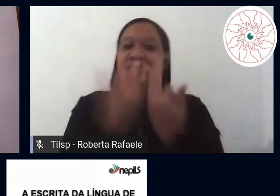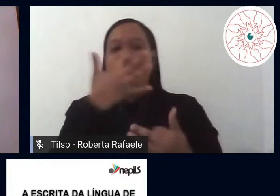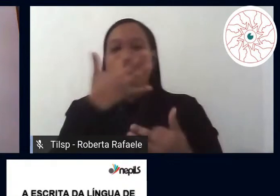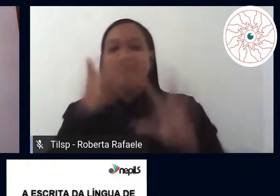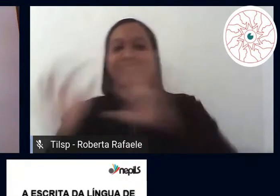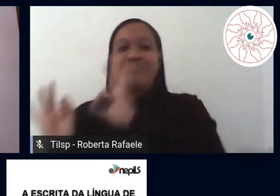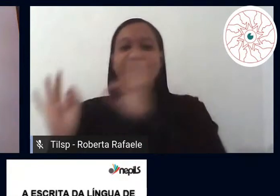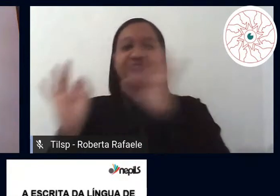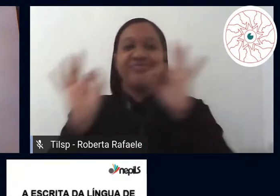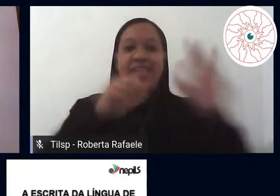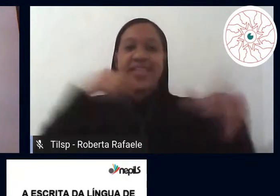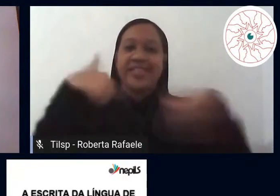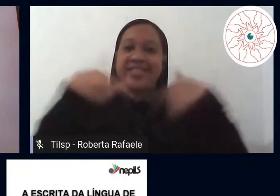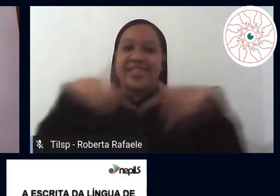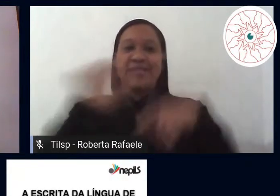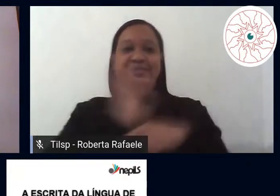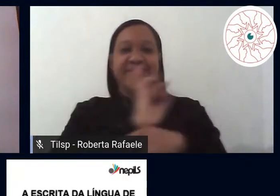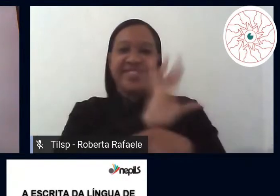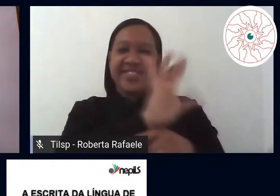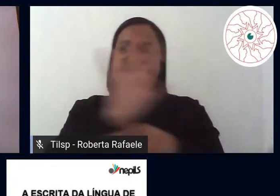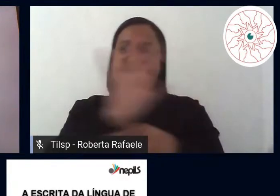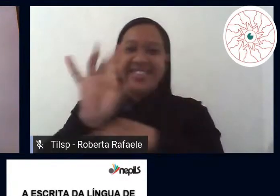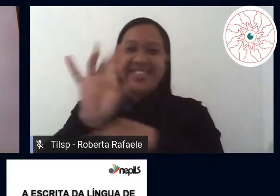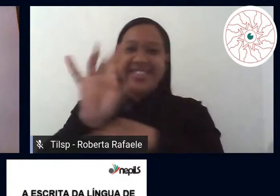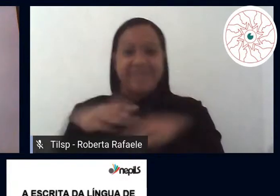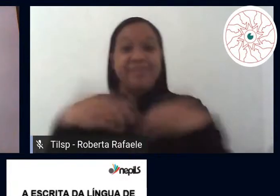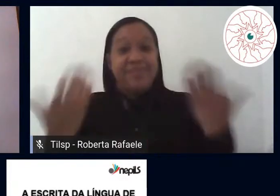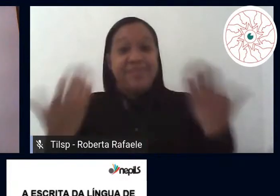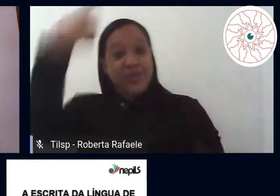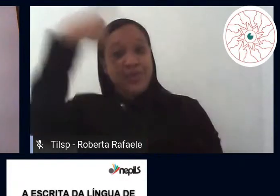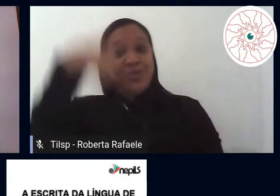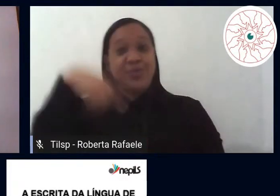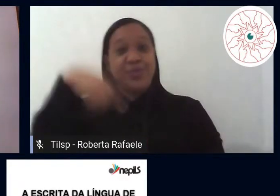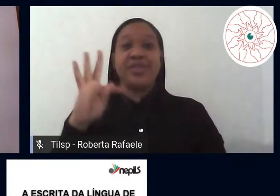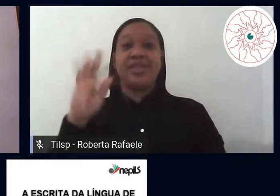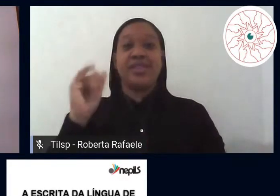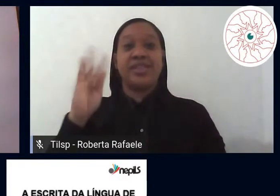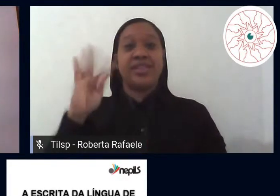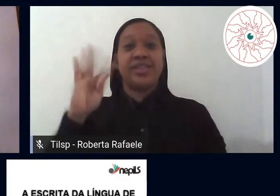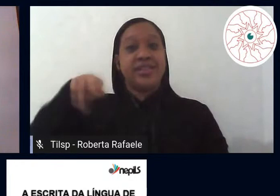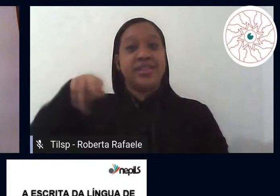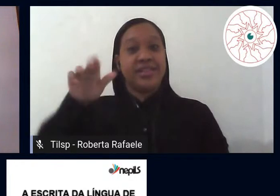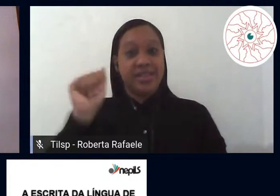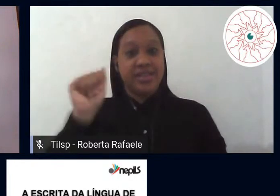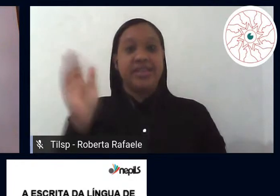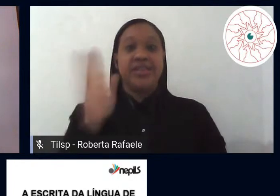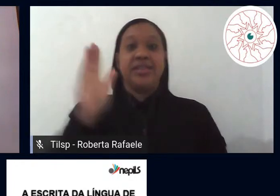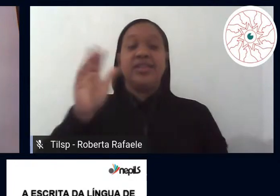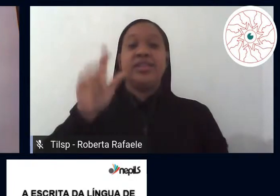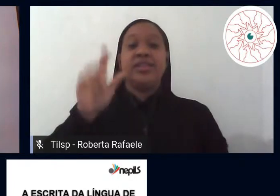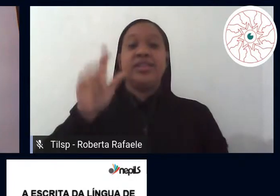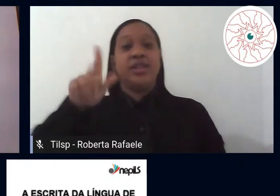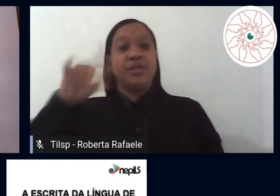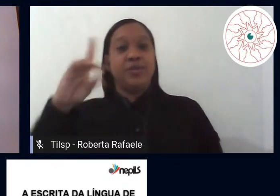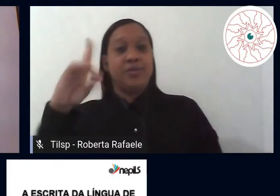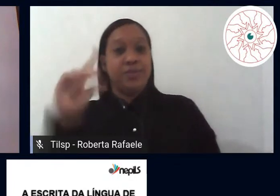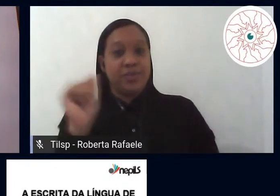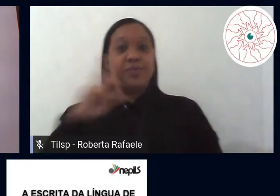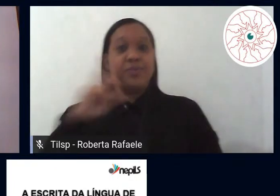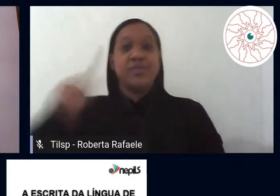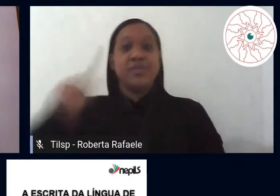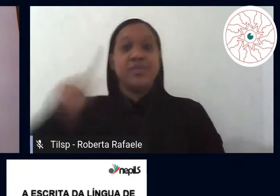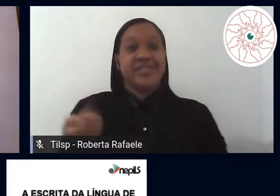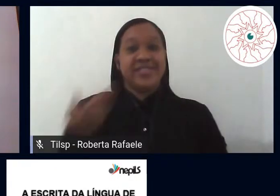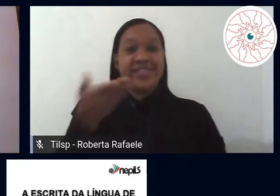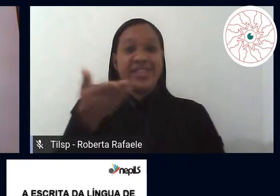Tatiana Almeida Gavião Coelho, meu sinal, como já foi dito. Eh, trabalho